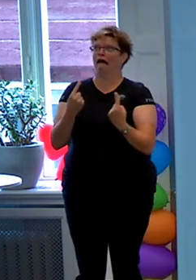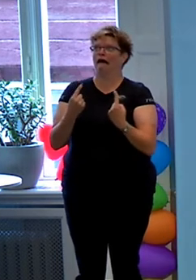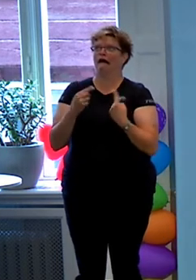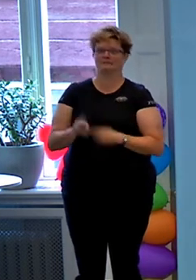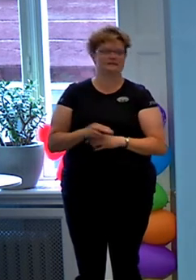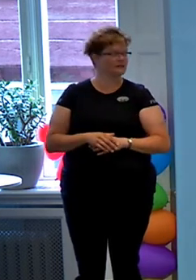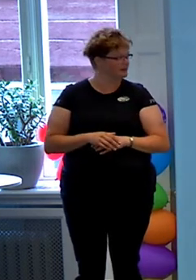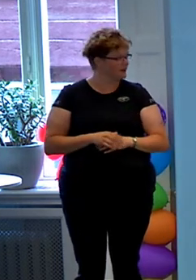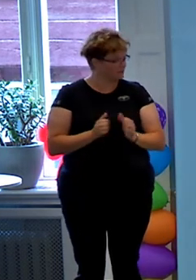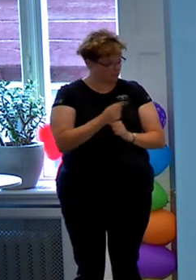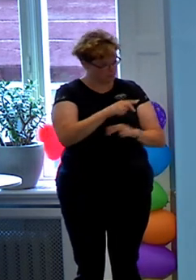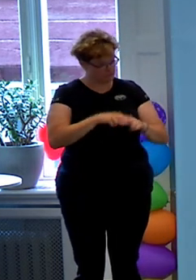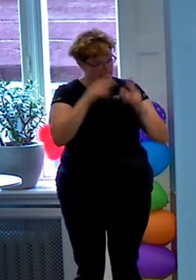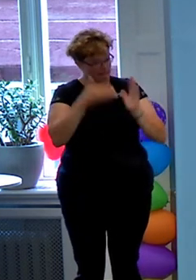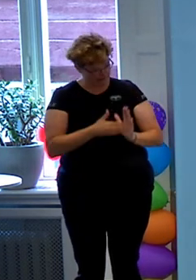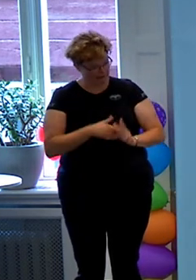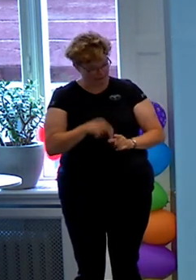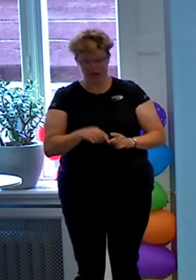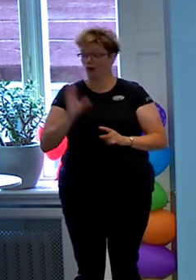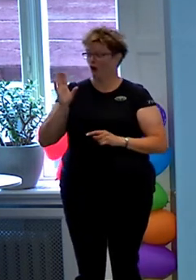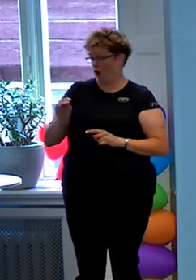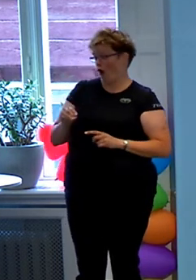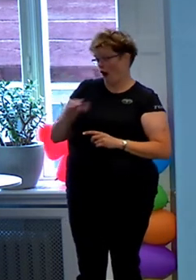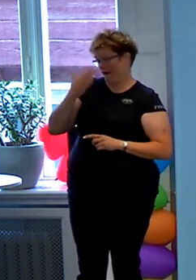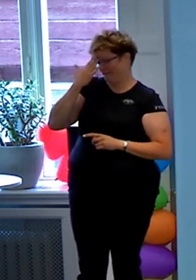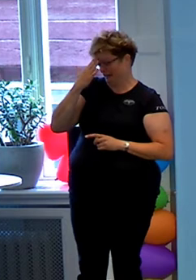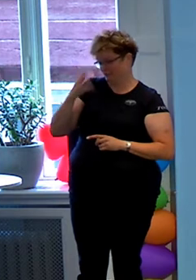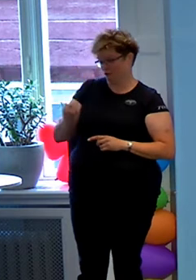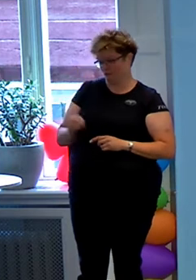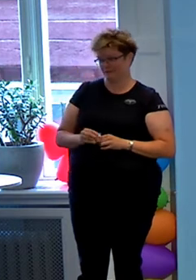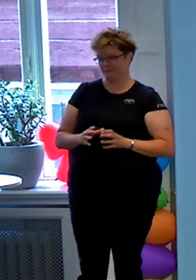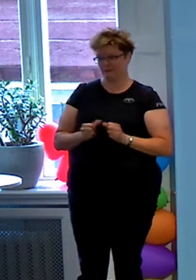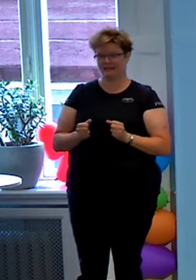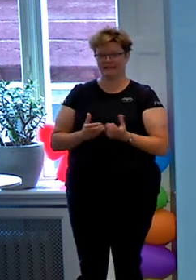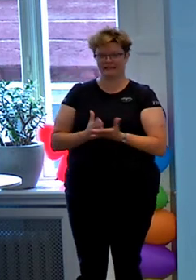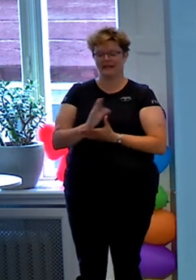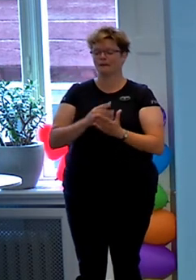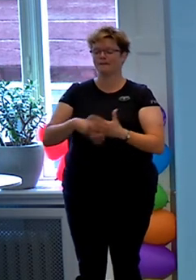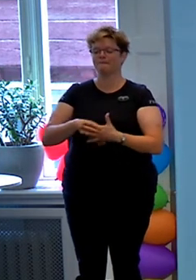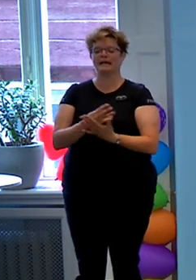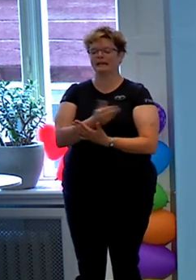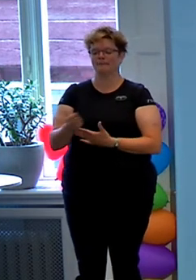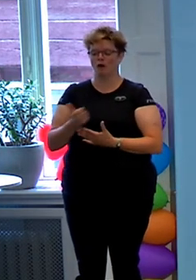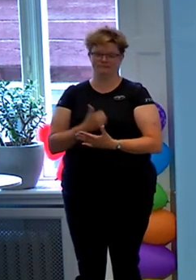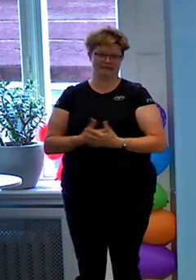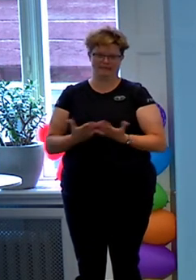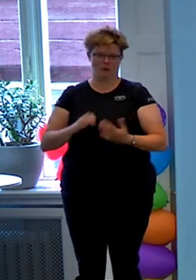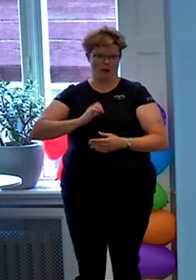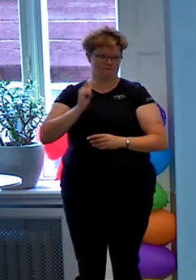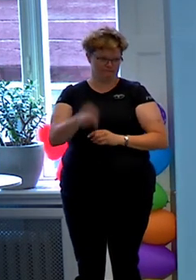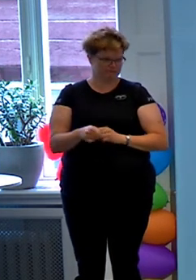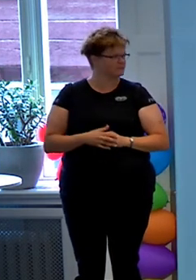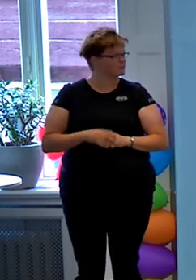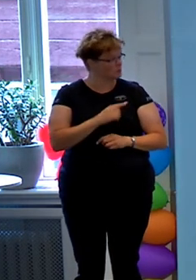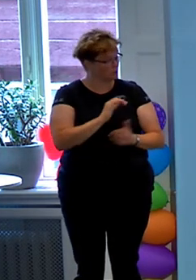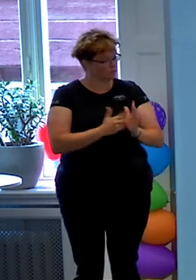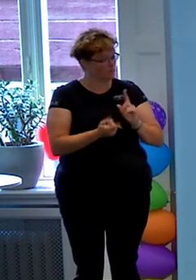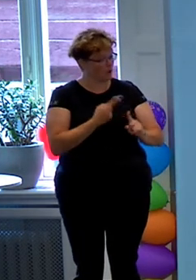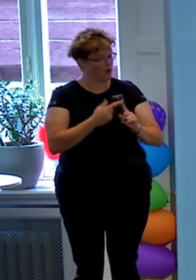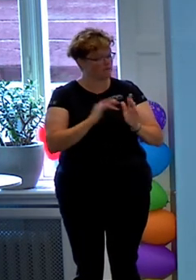Ja, alltså du, men du känner till fenomenet? Ja, jag känner till Almedalen, det gör, men genom media. Du är